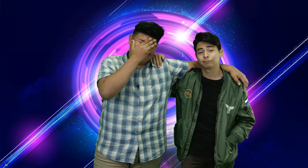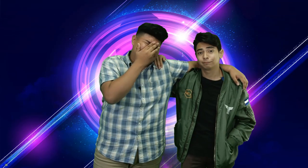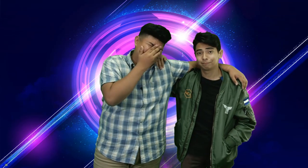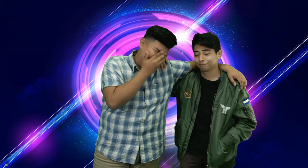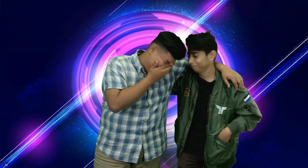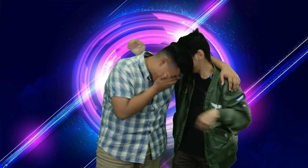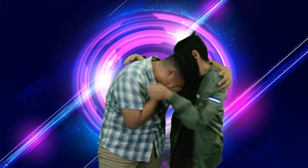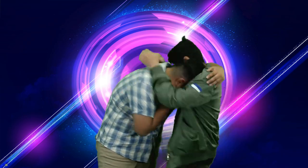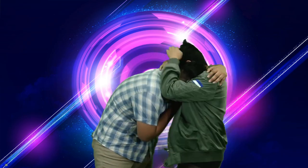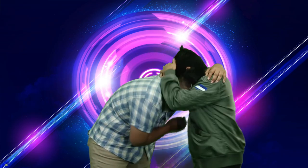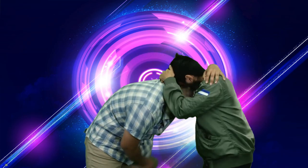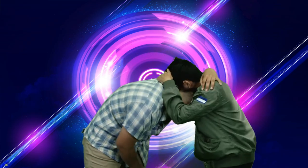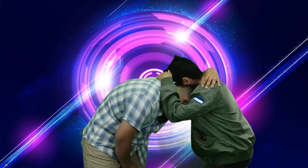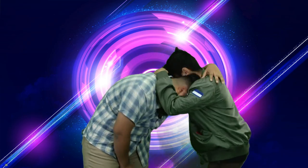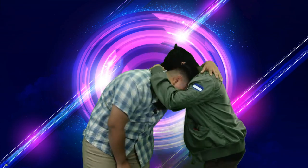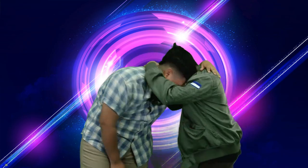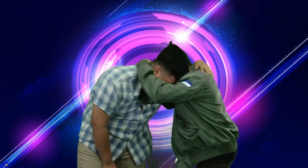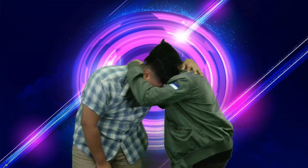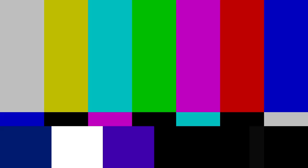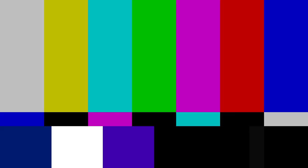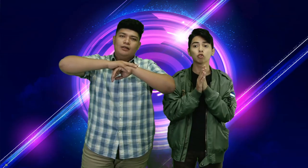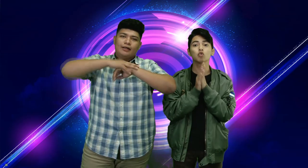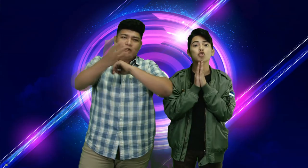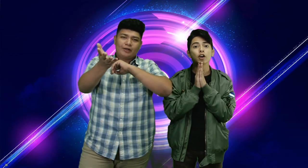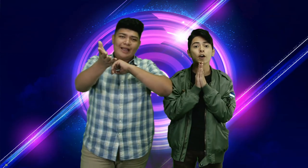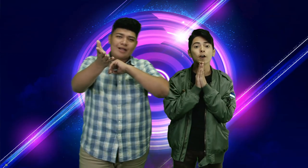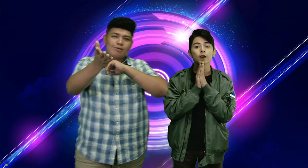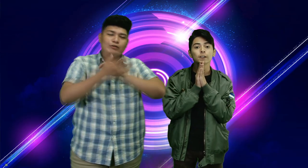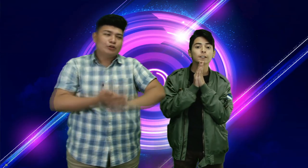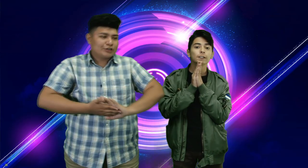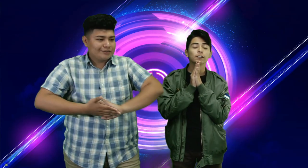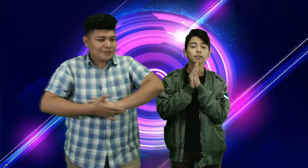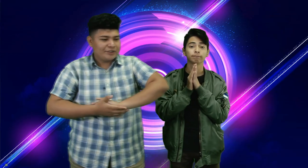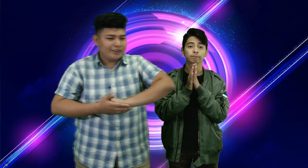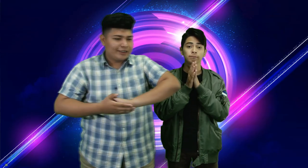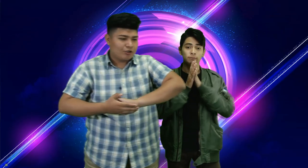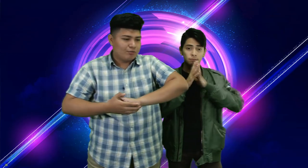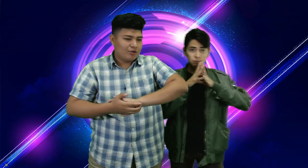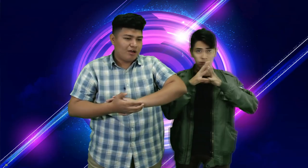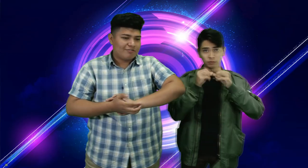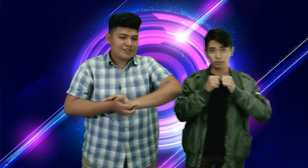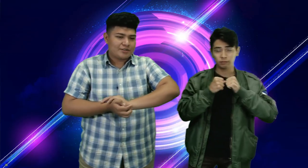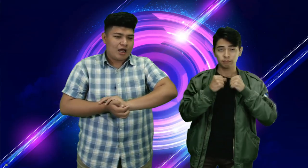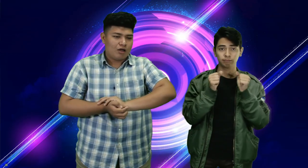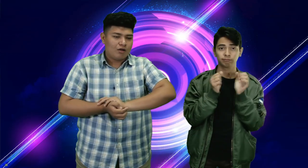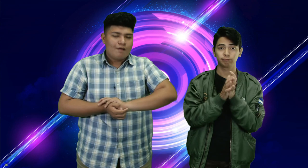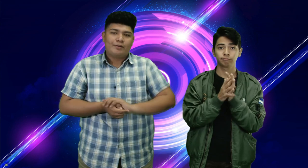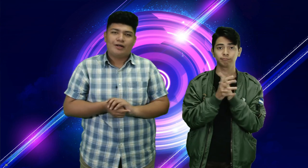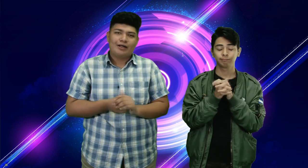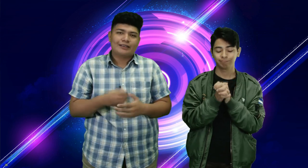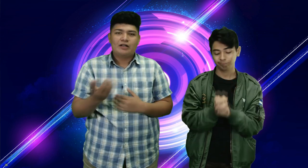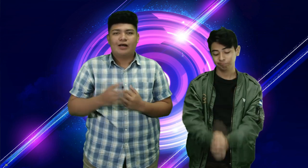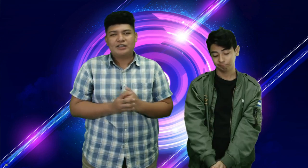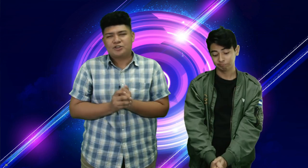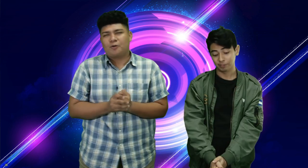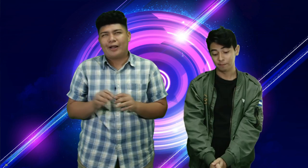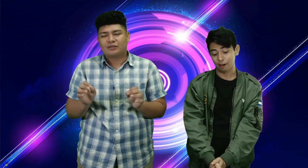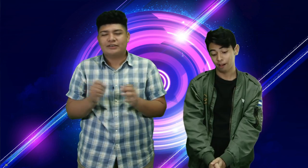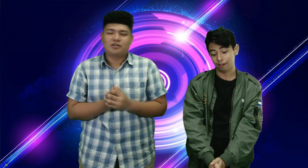sí creo que llevamos dos situaciones de cómo nos han presionado pero la verdad nos han dicho varios como